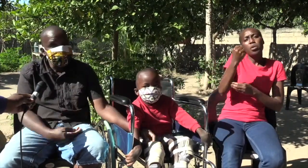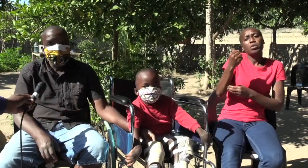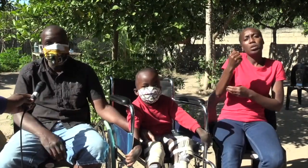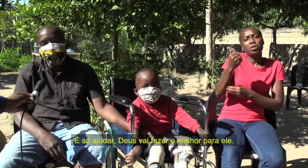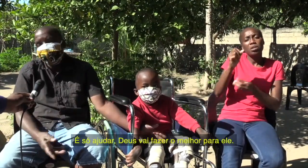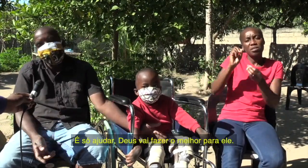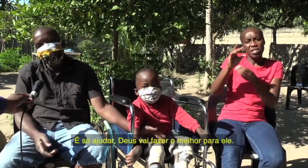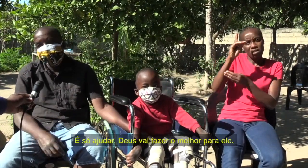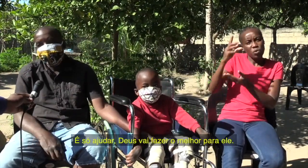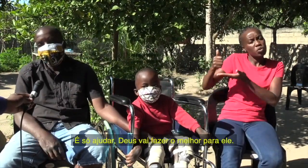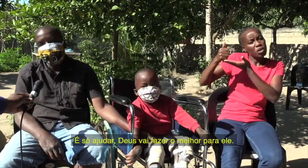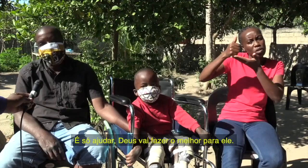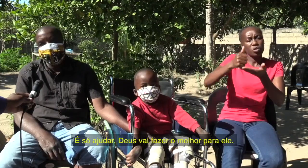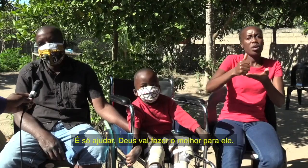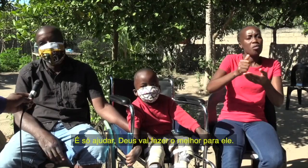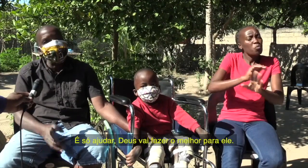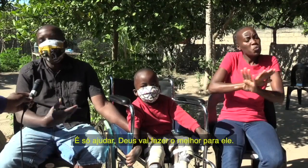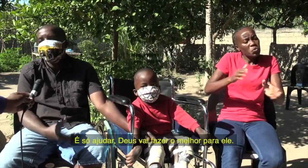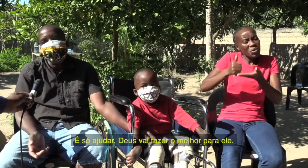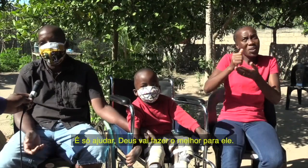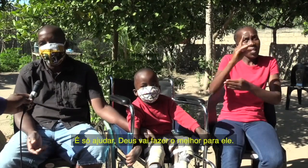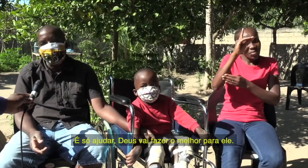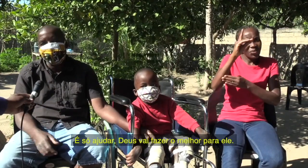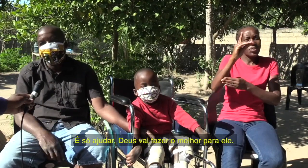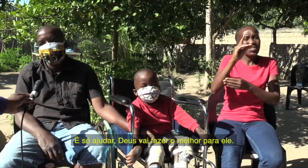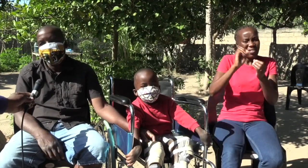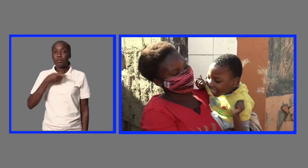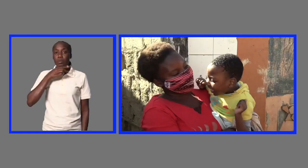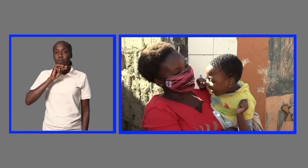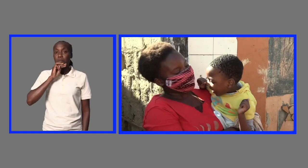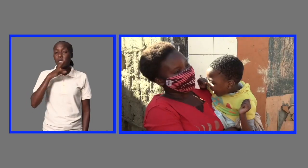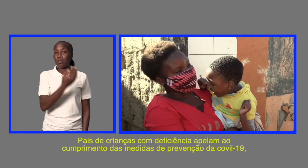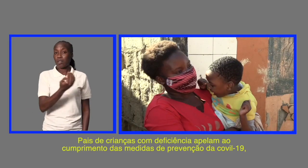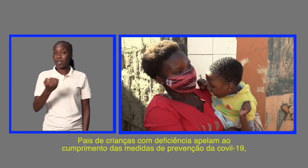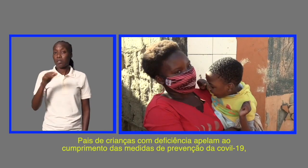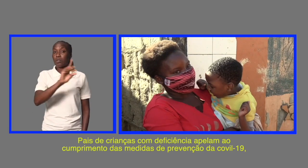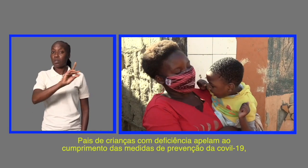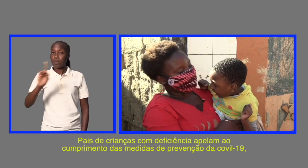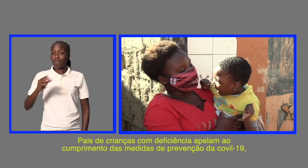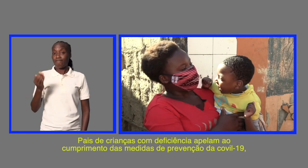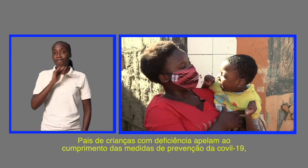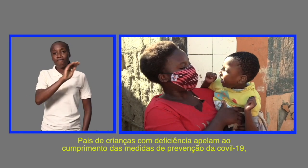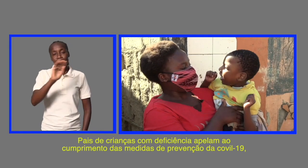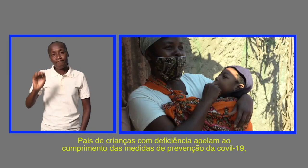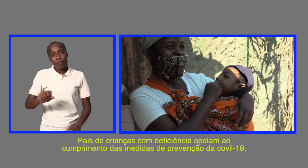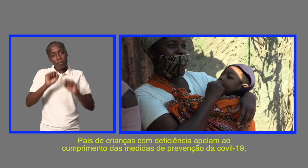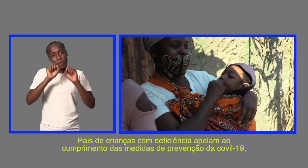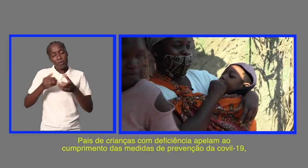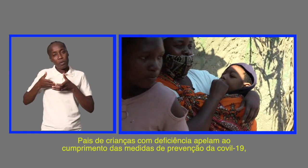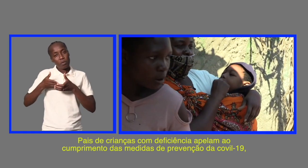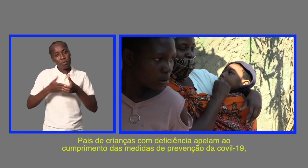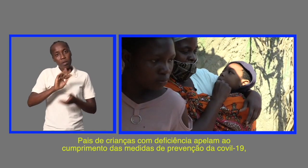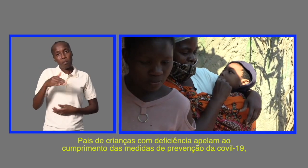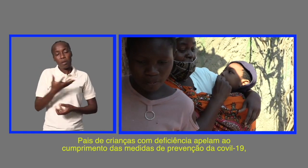é só ajudar Deus vai fazer o melhor para ele pais de crianças com deficiência apelam ao